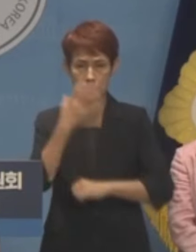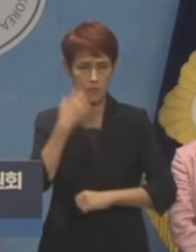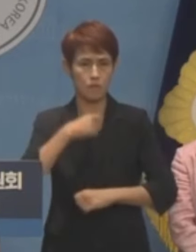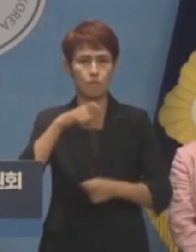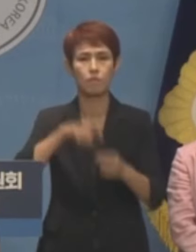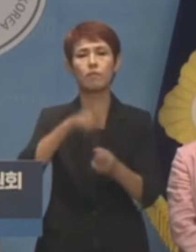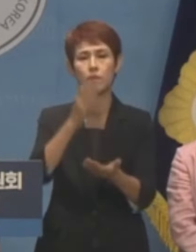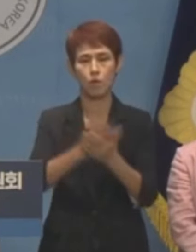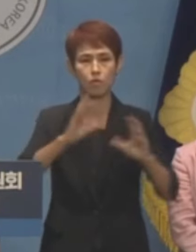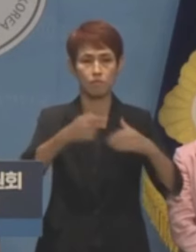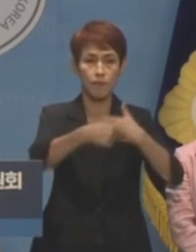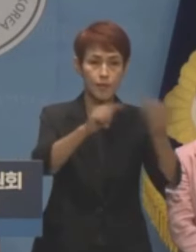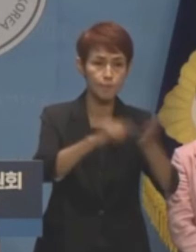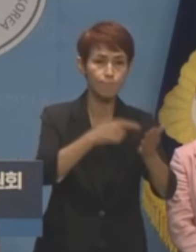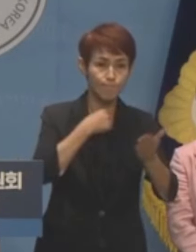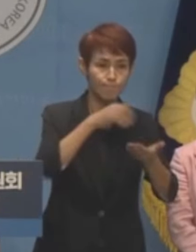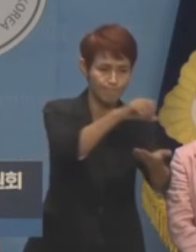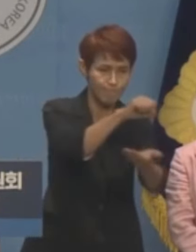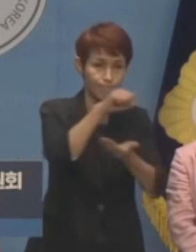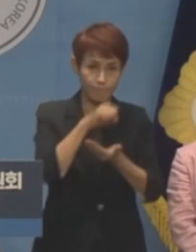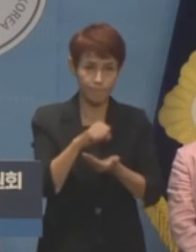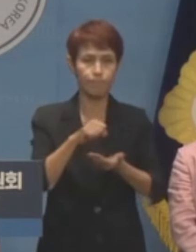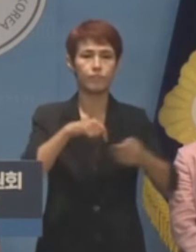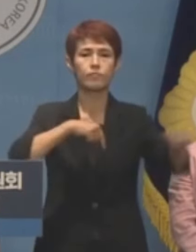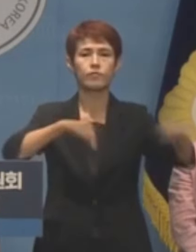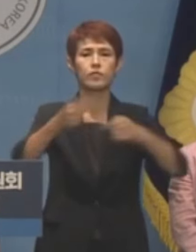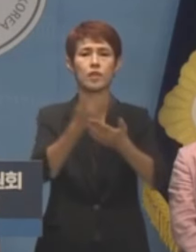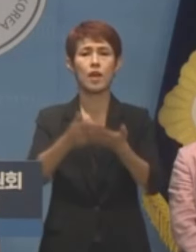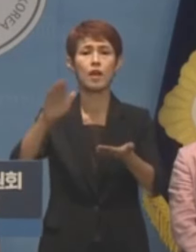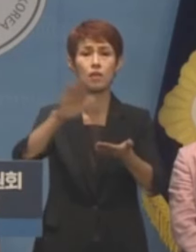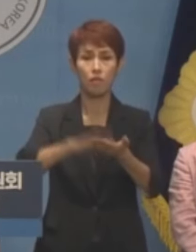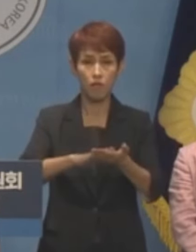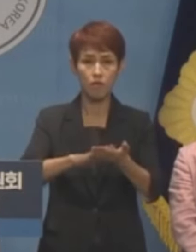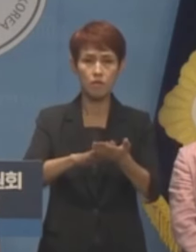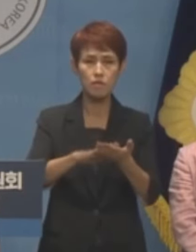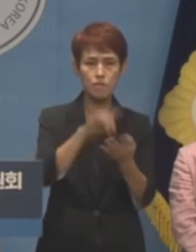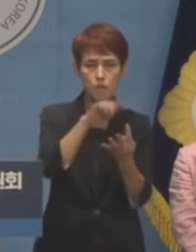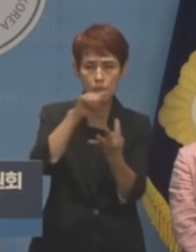민의에 기반한 진정한 정치 개혁 과제들을 논의합니다 Ah